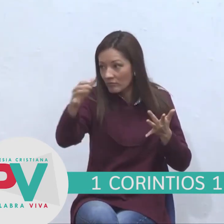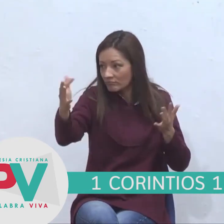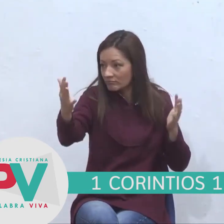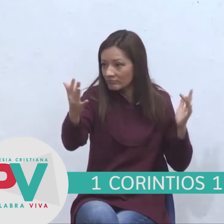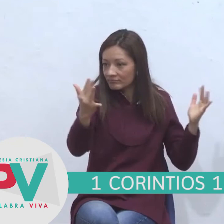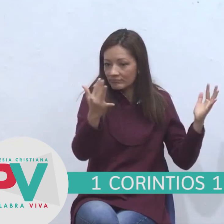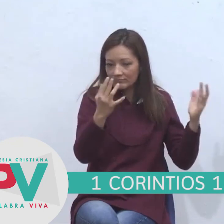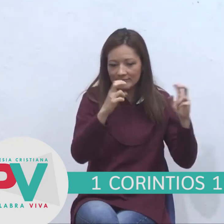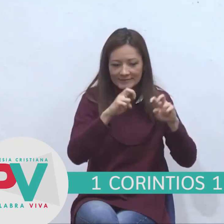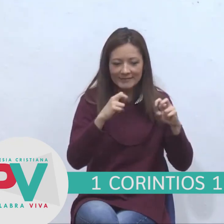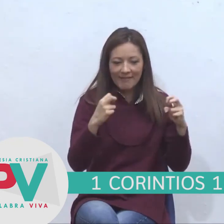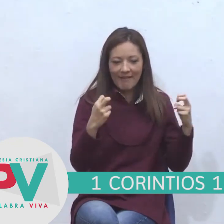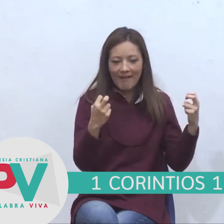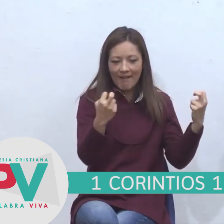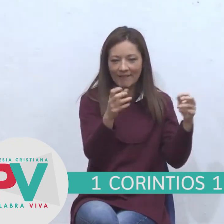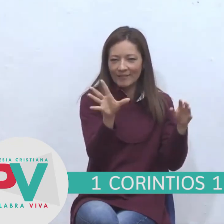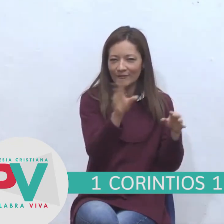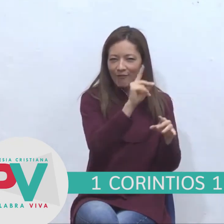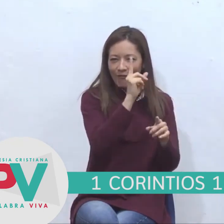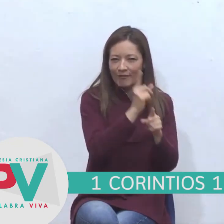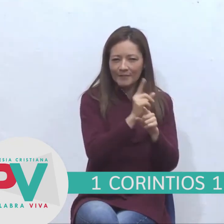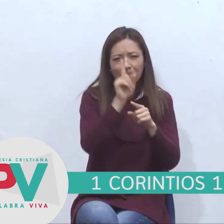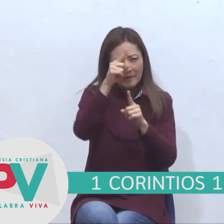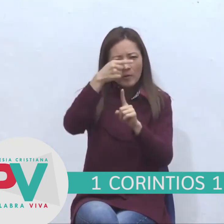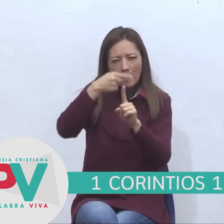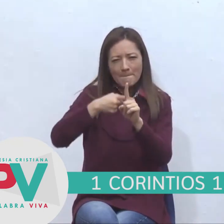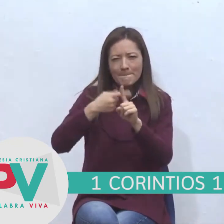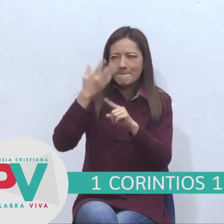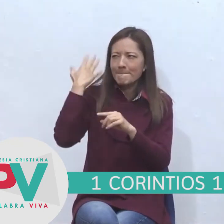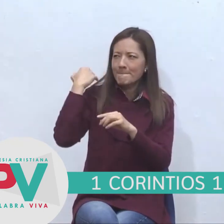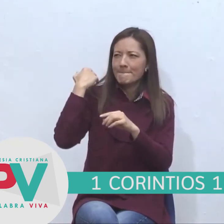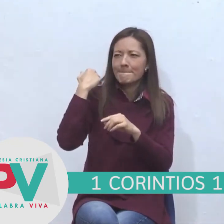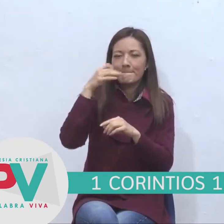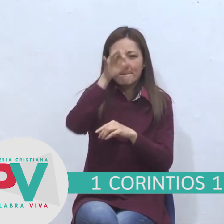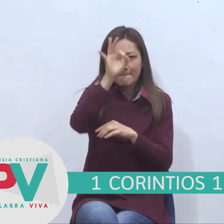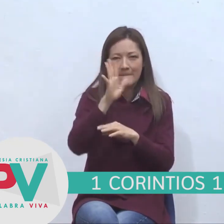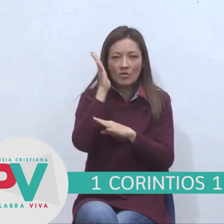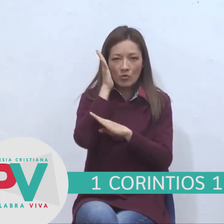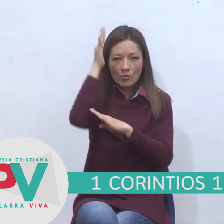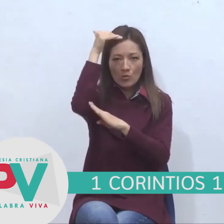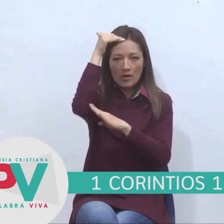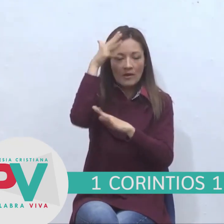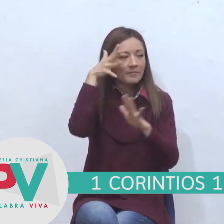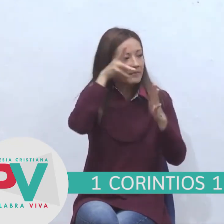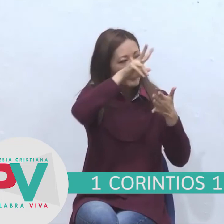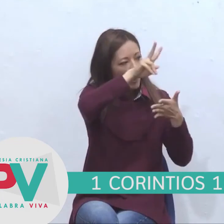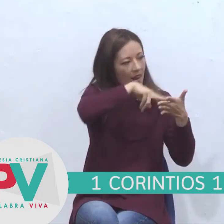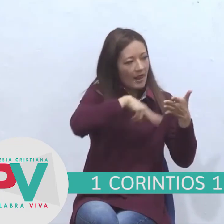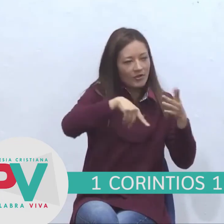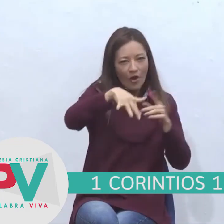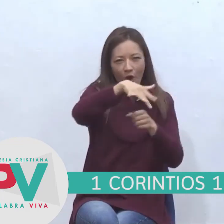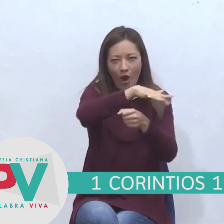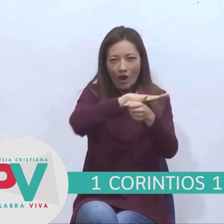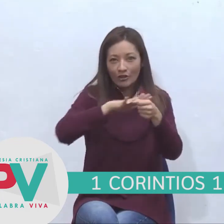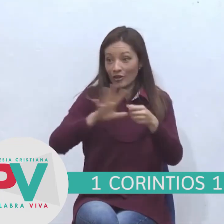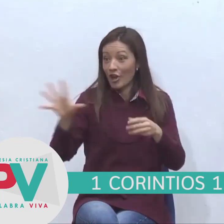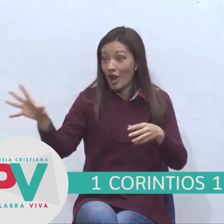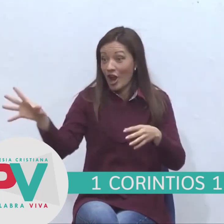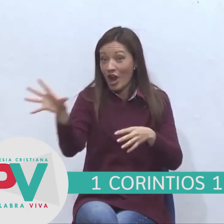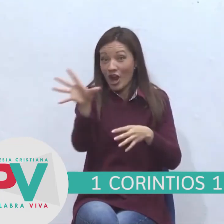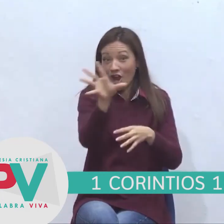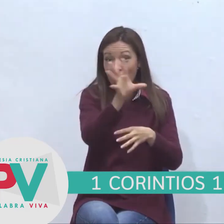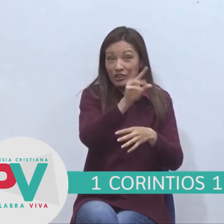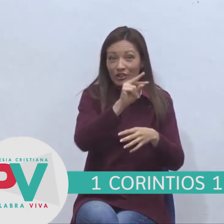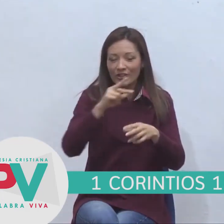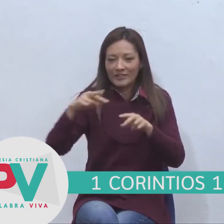quiero recordar algo. Hace un mes, el pastor Diego leyó el contexto que nos lleva a eso, en donde todos se levantaban a comer